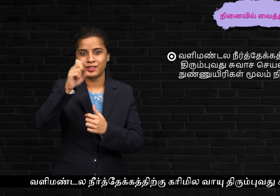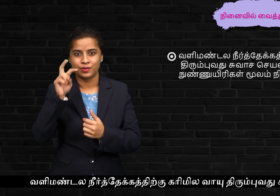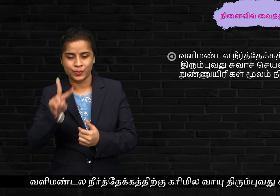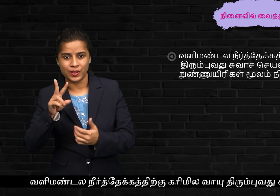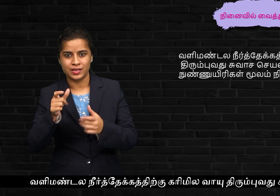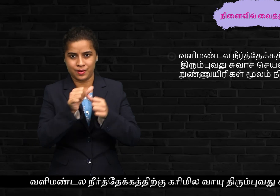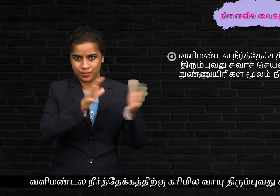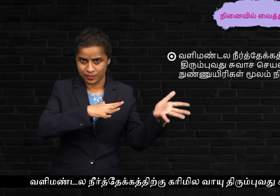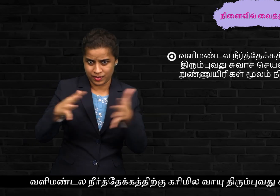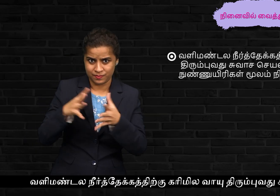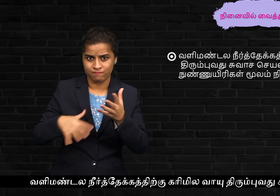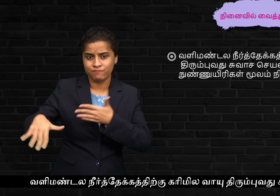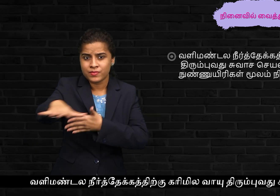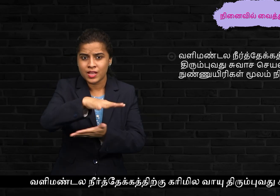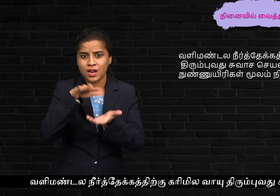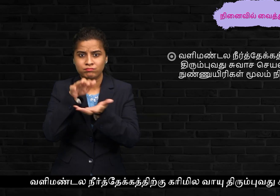வாயு திரும்புவது சுவாச செயல்முறை,